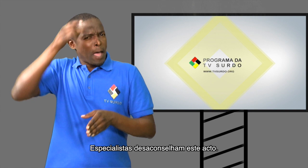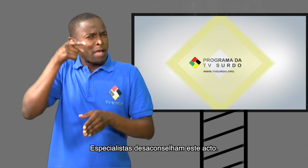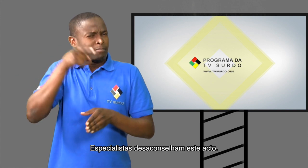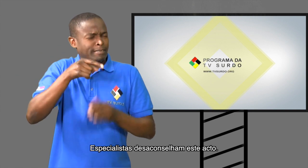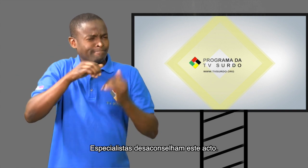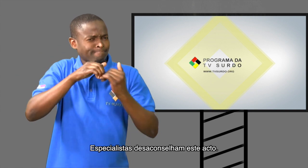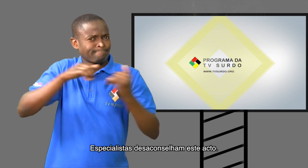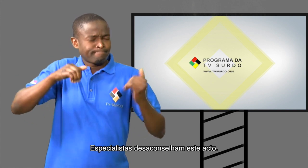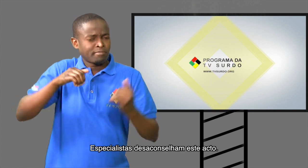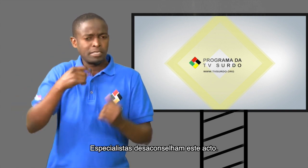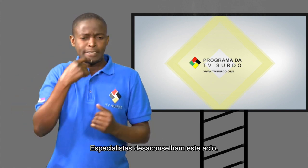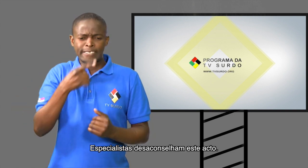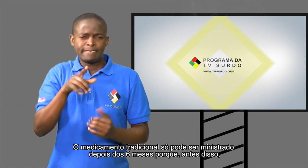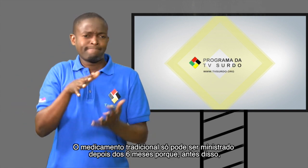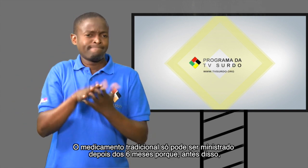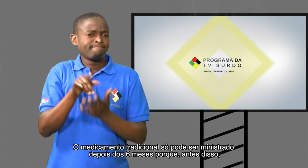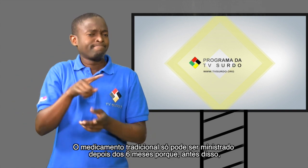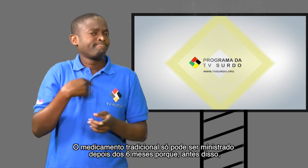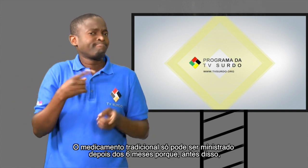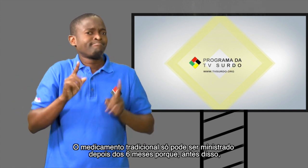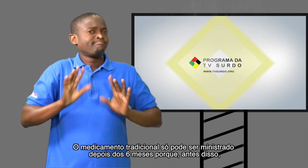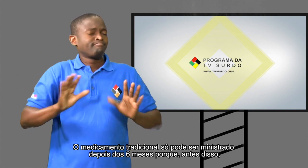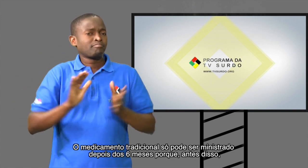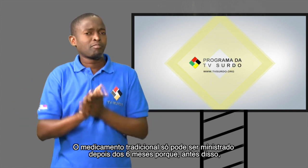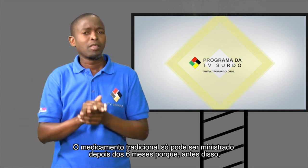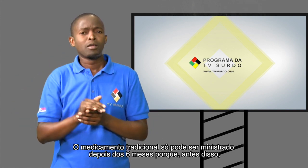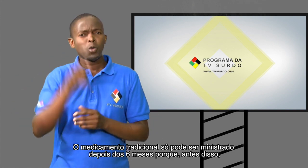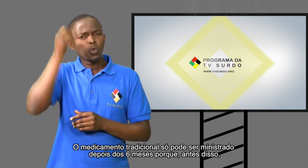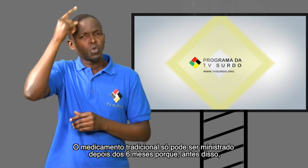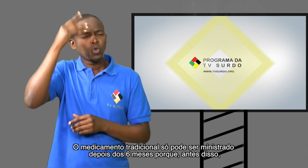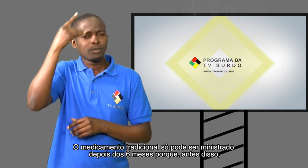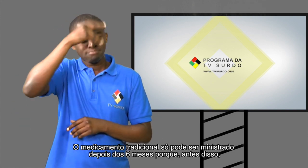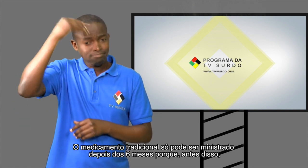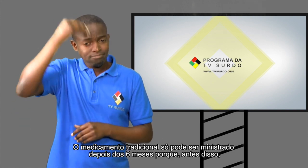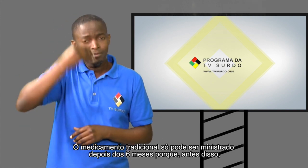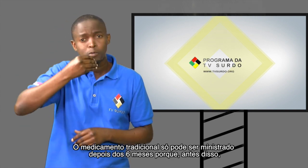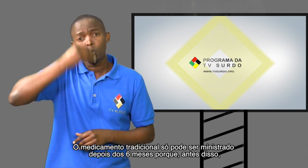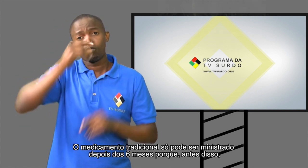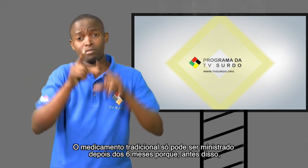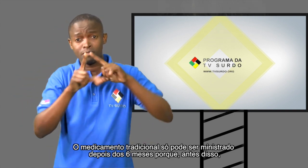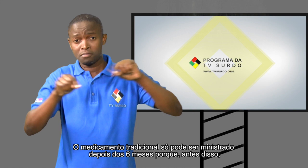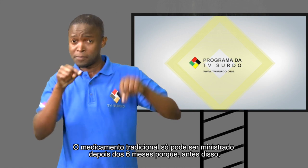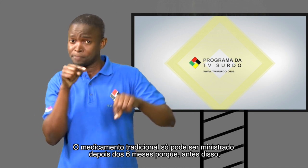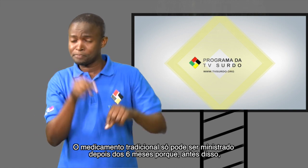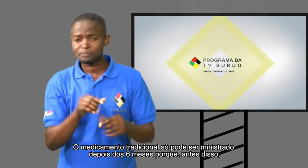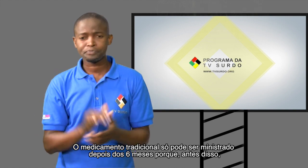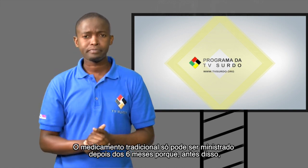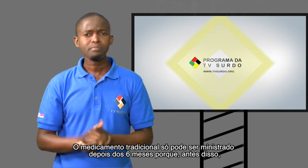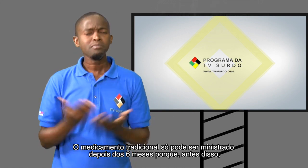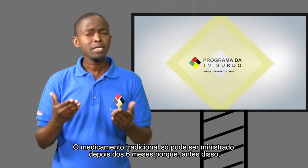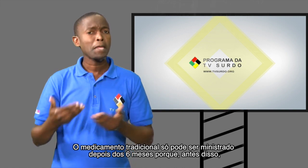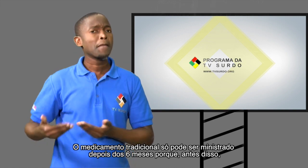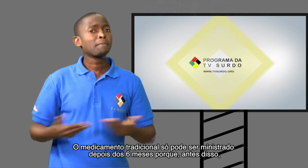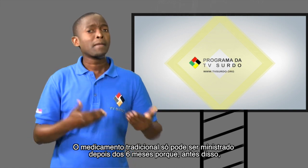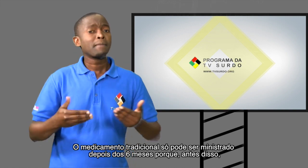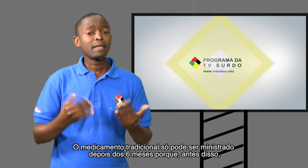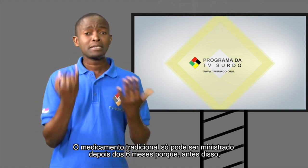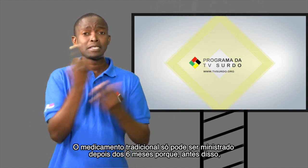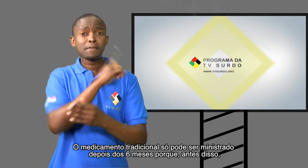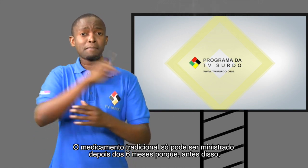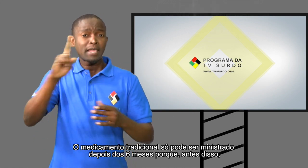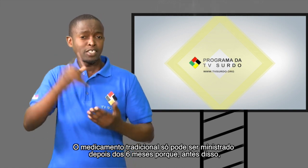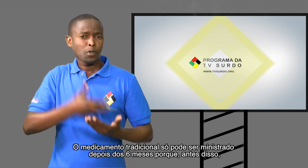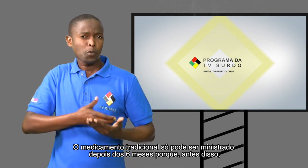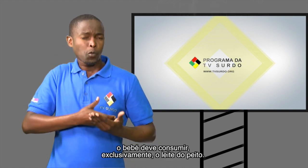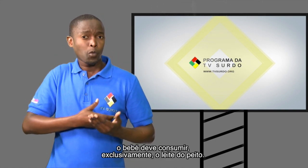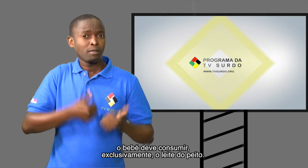Especialistas desaconselham este ato. O medicamento tradicional só pode ser ministrado depois de 6 meses, porque antes disso,